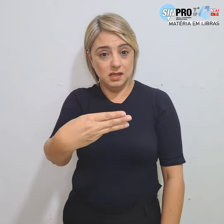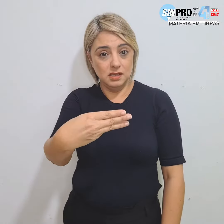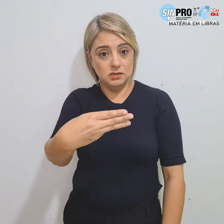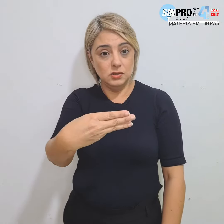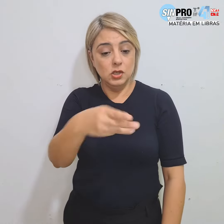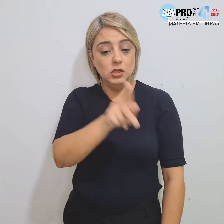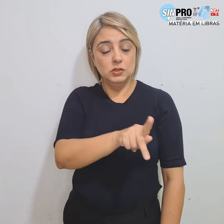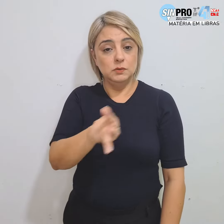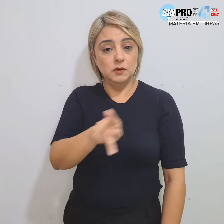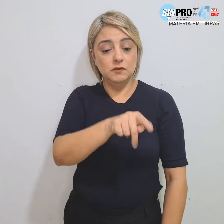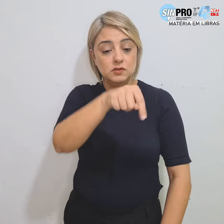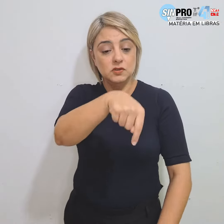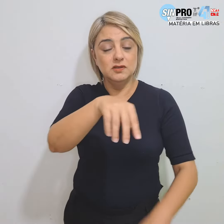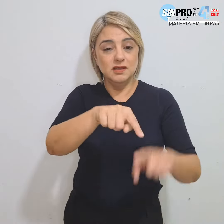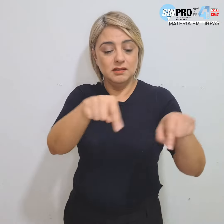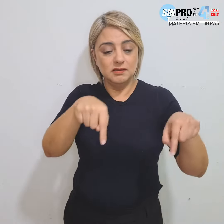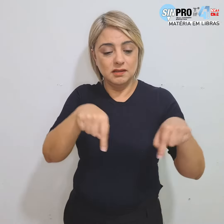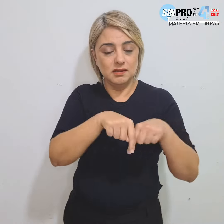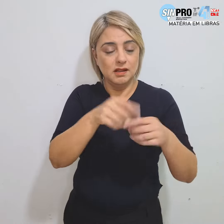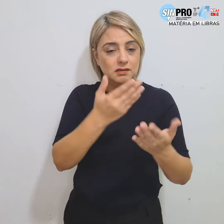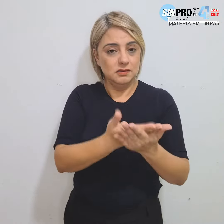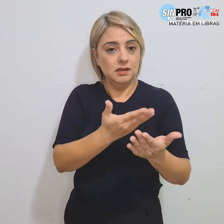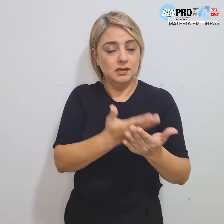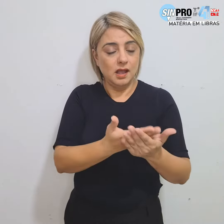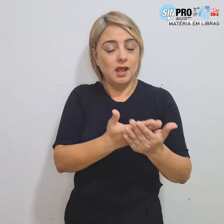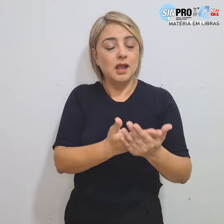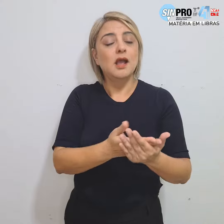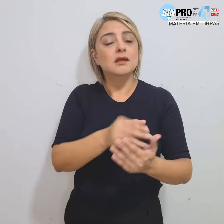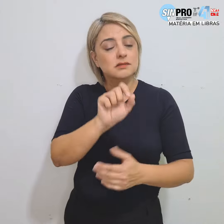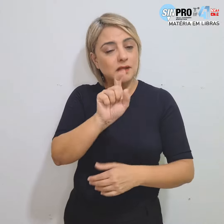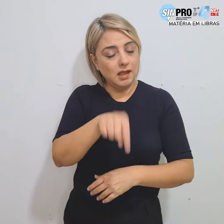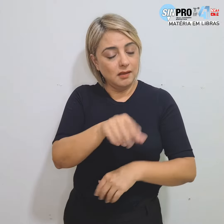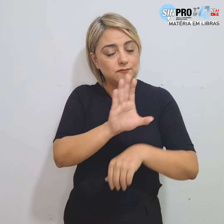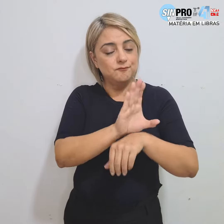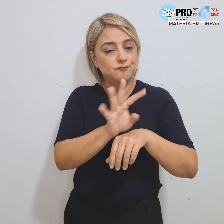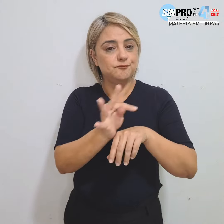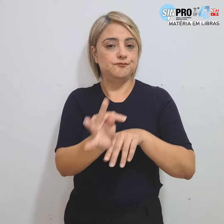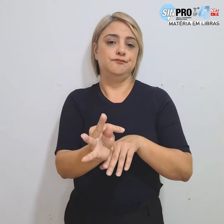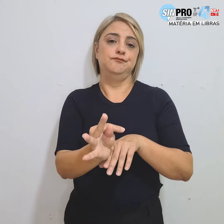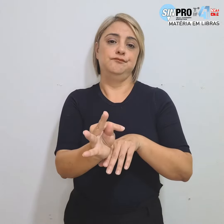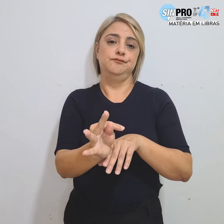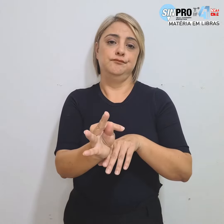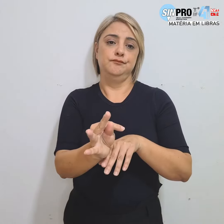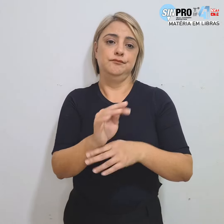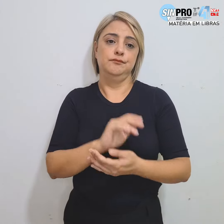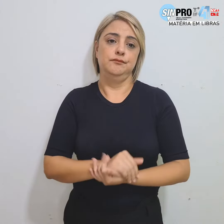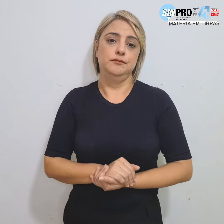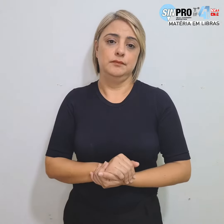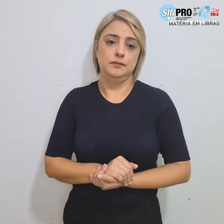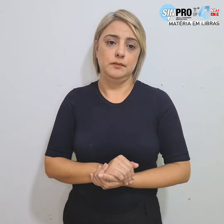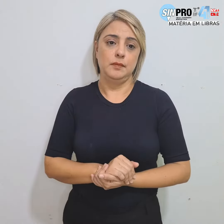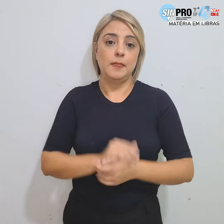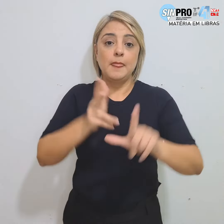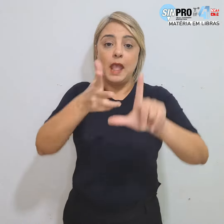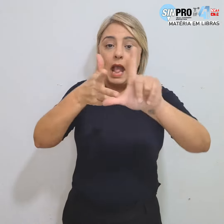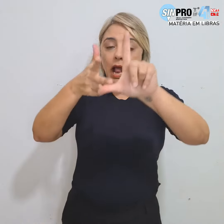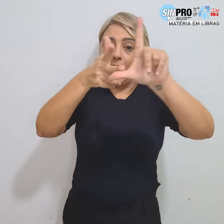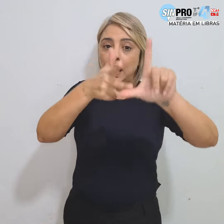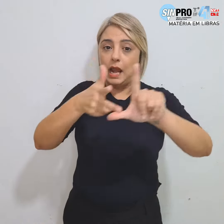de aula são de contrato temporário. A live será transmitida pelo